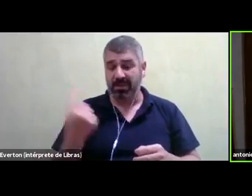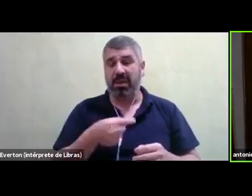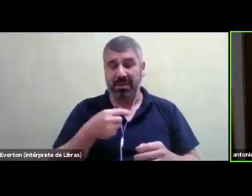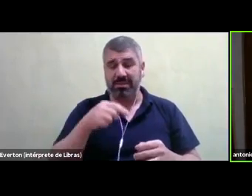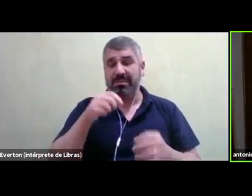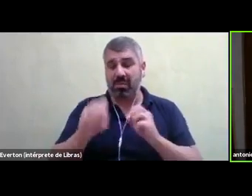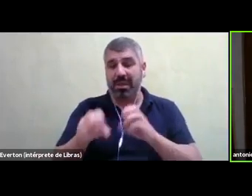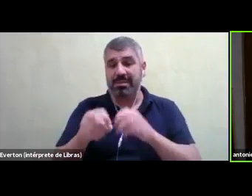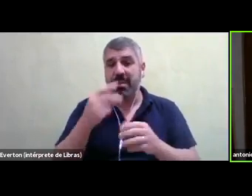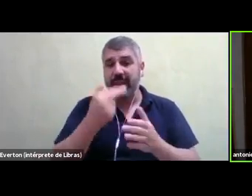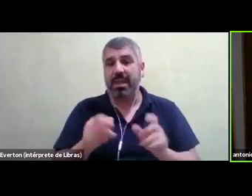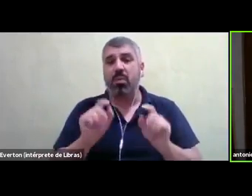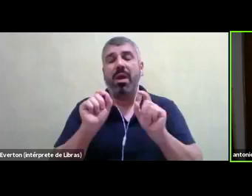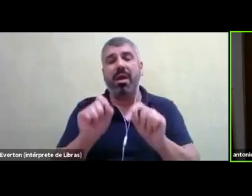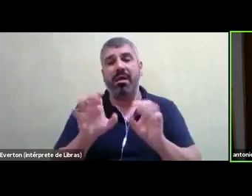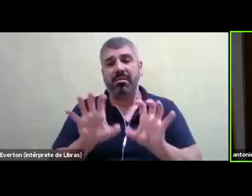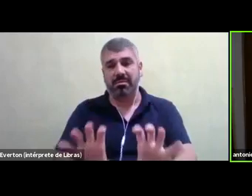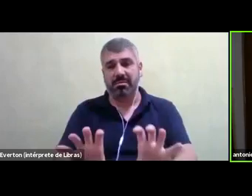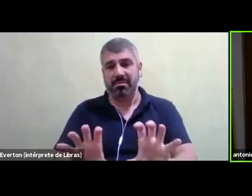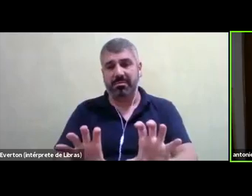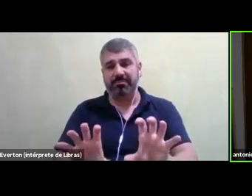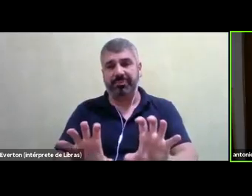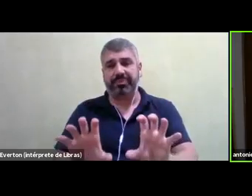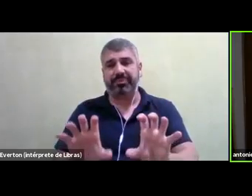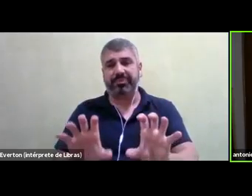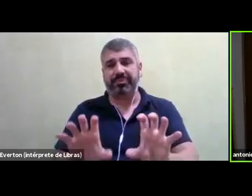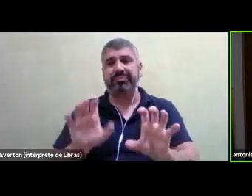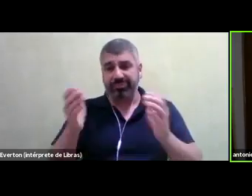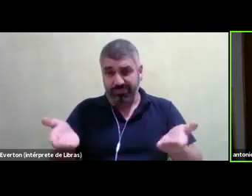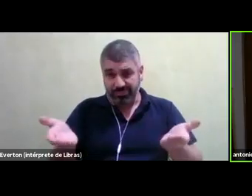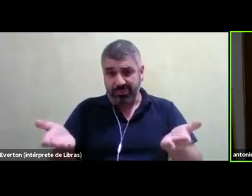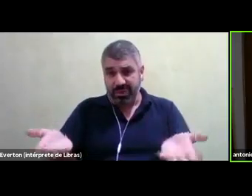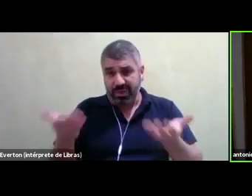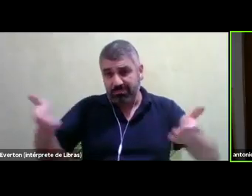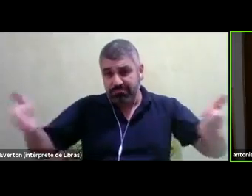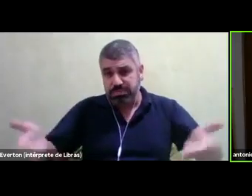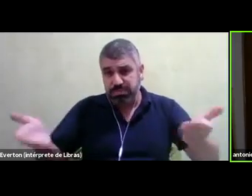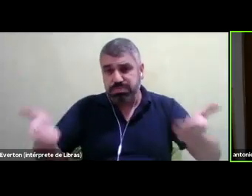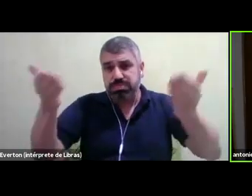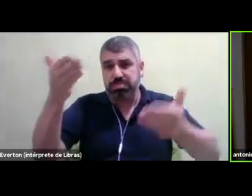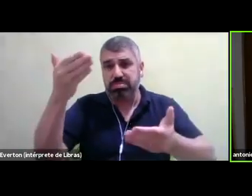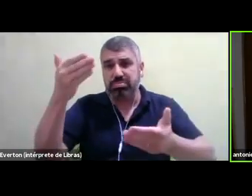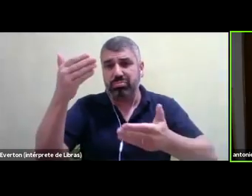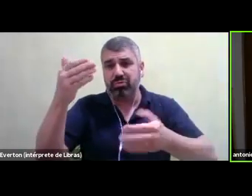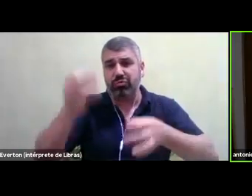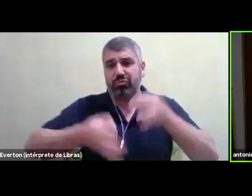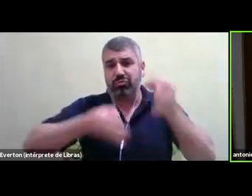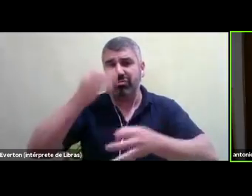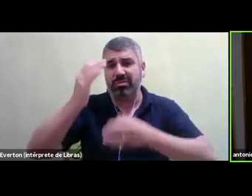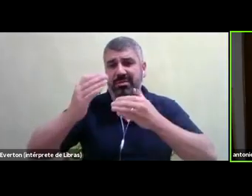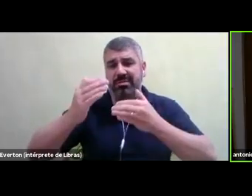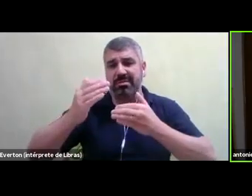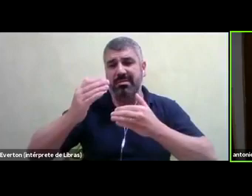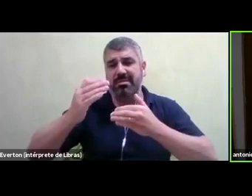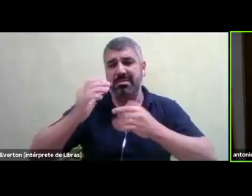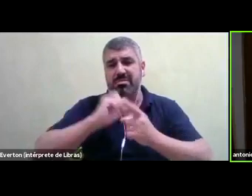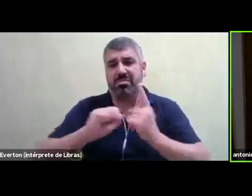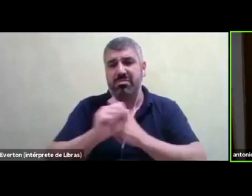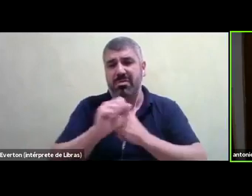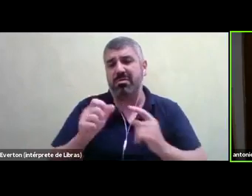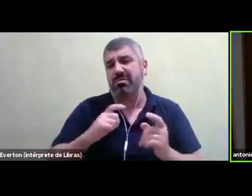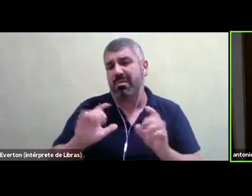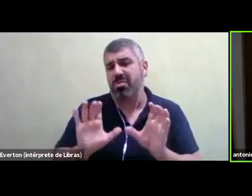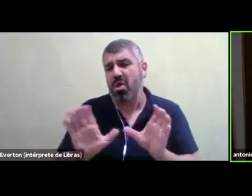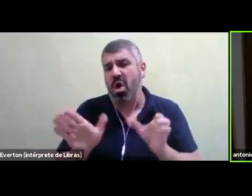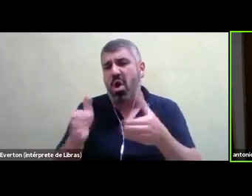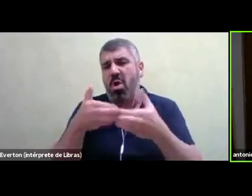uma forma de promover essa justiça social para comunidades que são diversas.